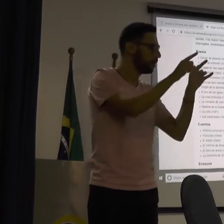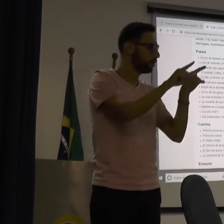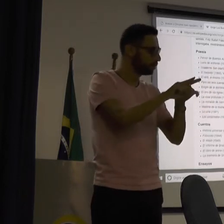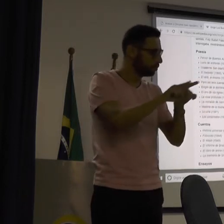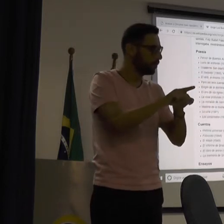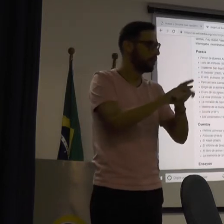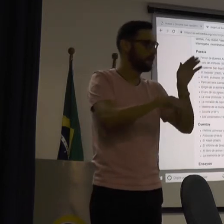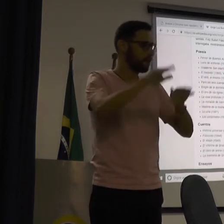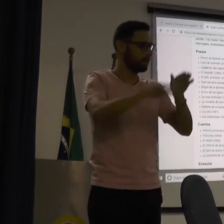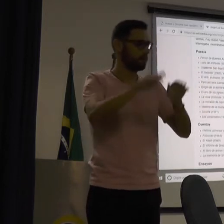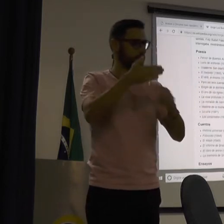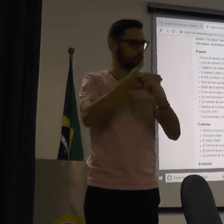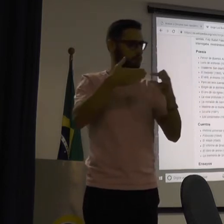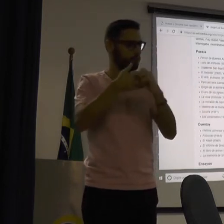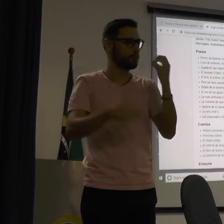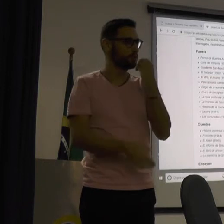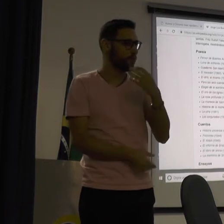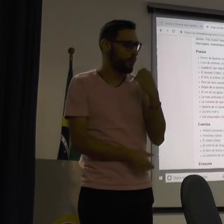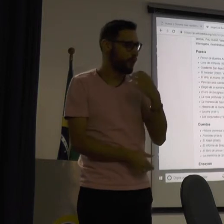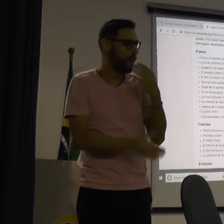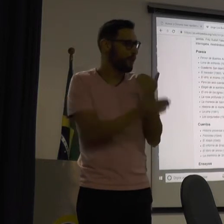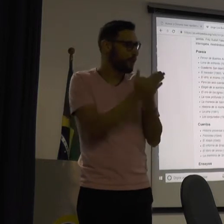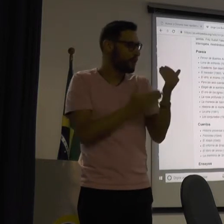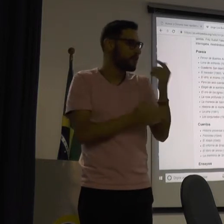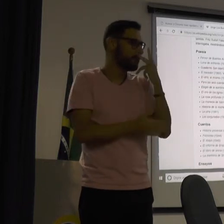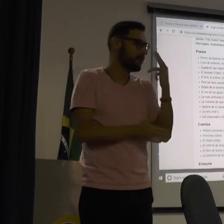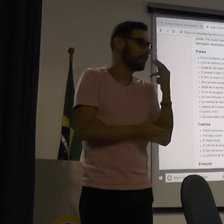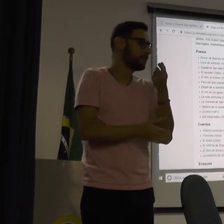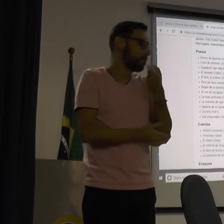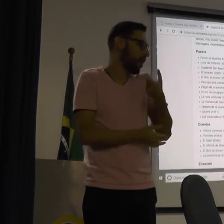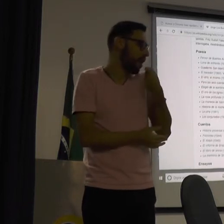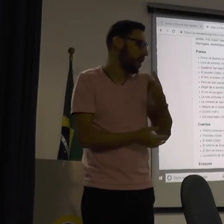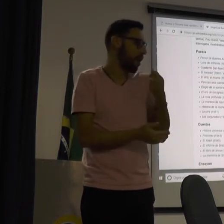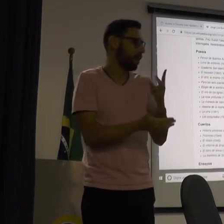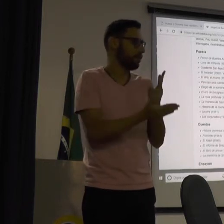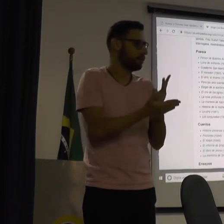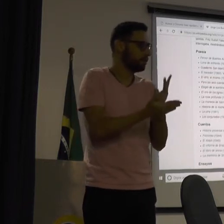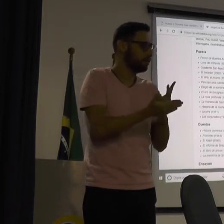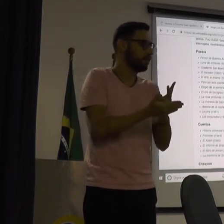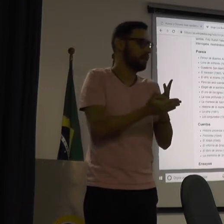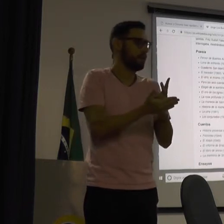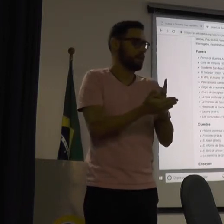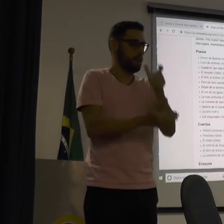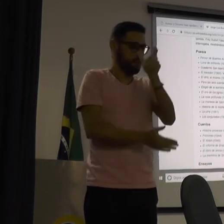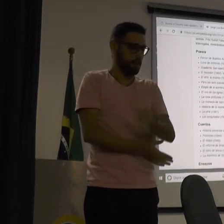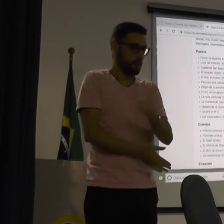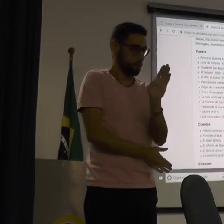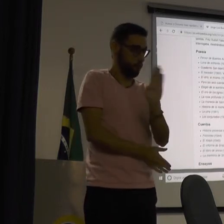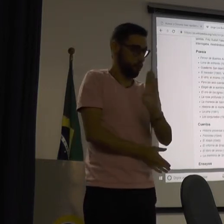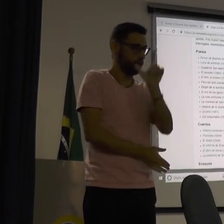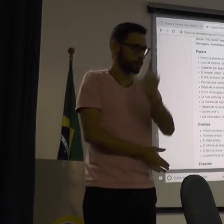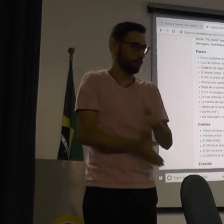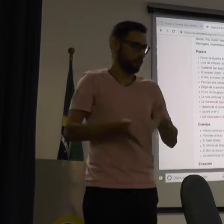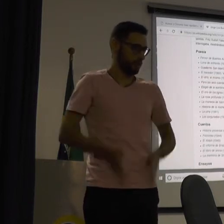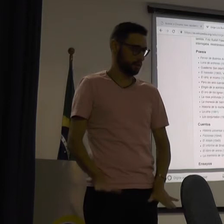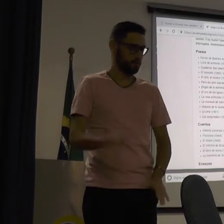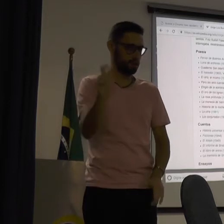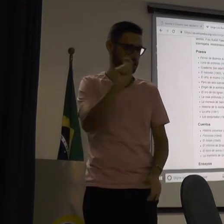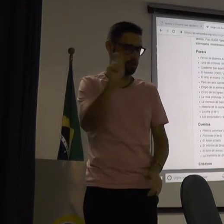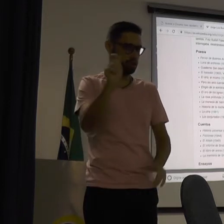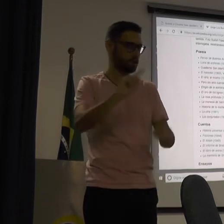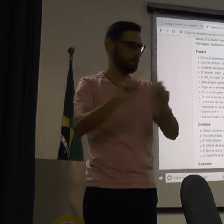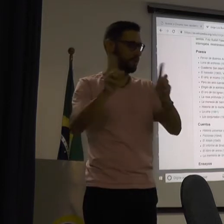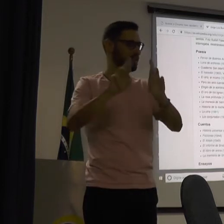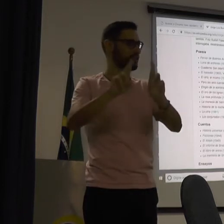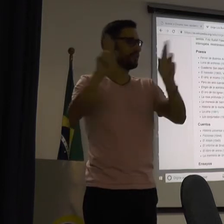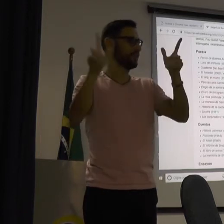bons autores. Ele gostava, era muito piadista, né? Ele é o contrário do argentino médio que a gente conhece, portenho, né? Ele sempre